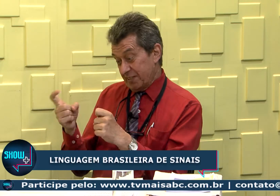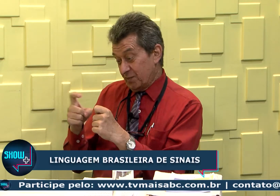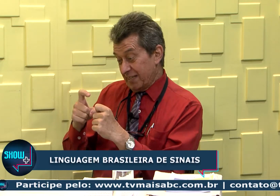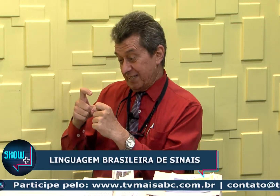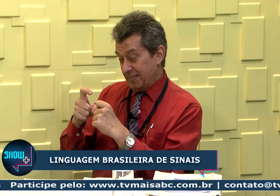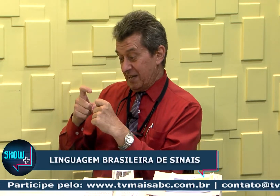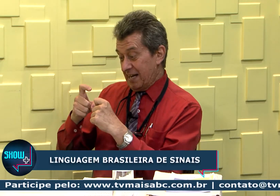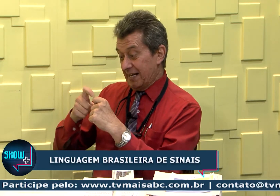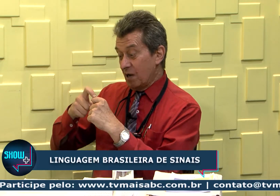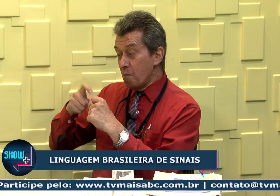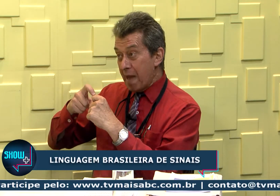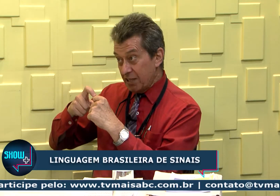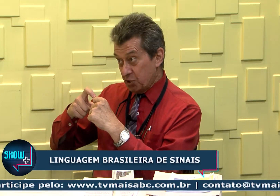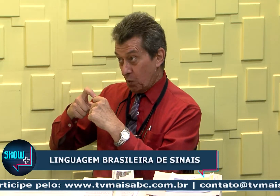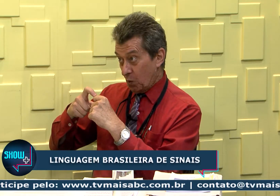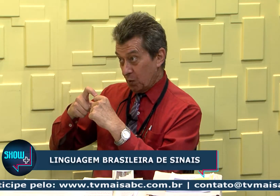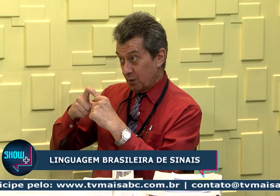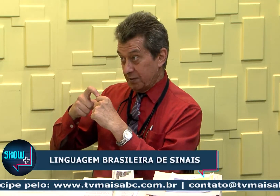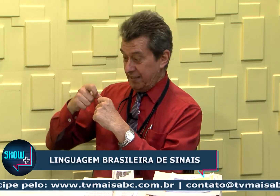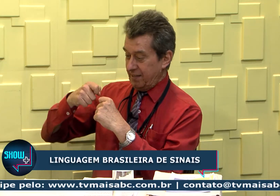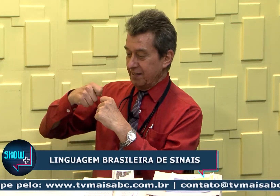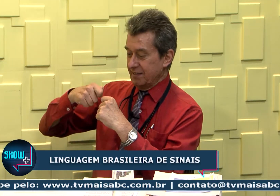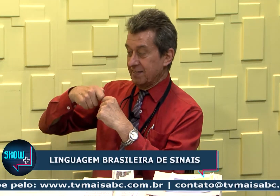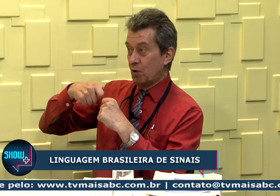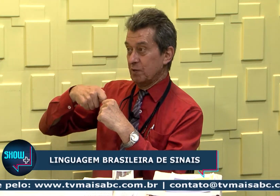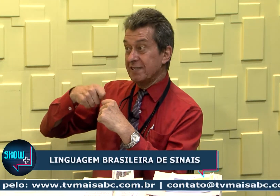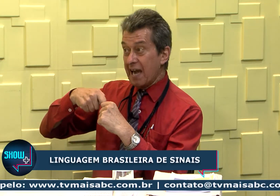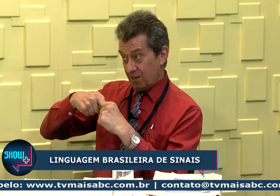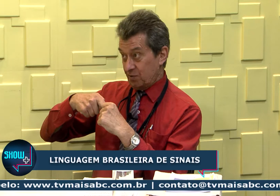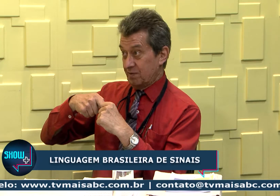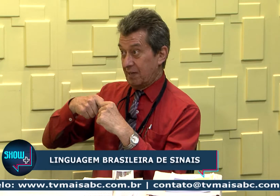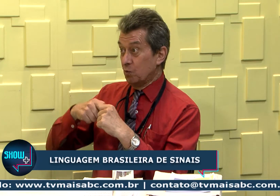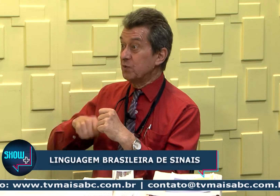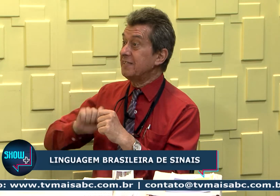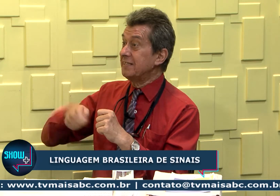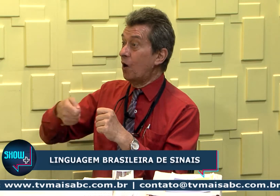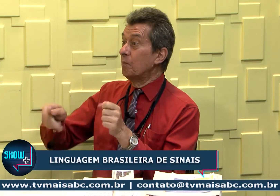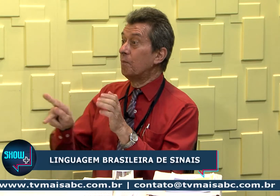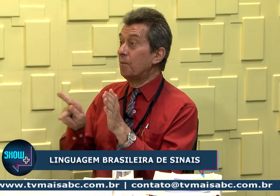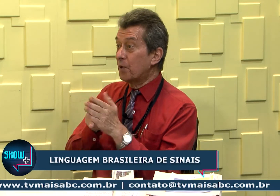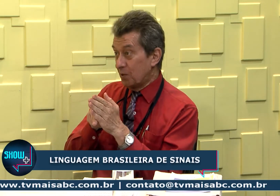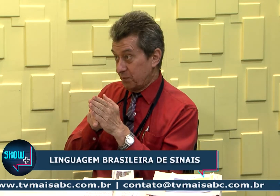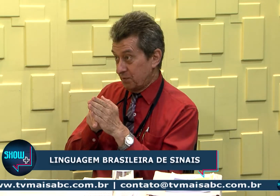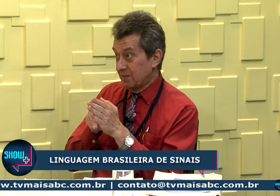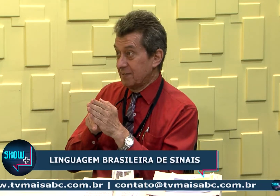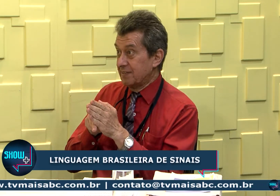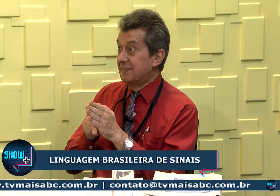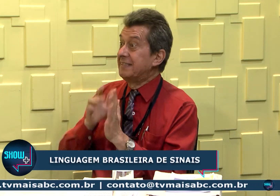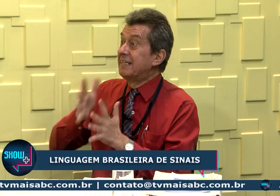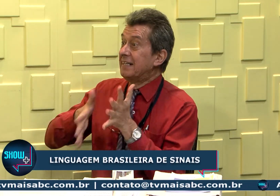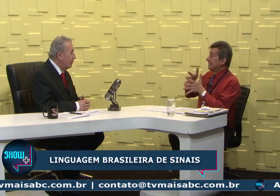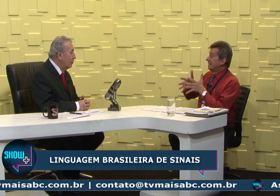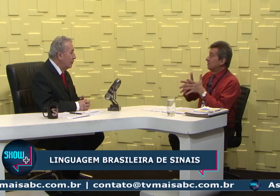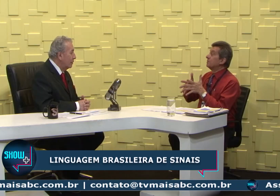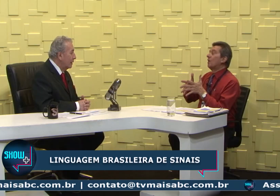gente é assim aqui o médico e aqui senão de sexo é um sinal próprio nosso se trocava um golo de uma